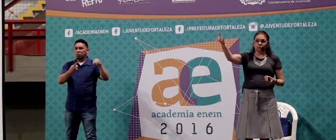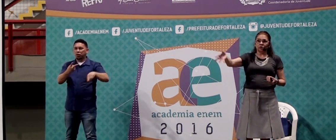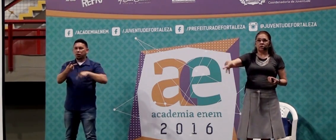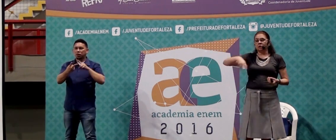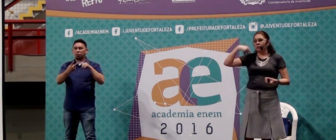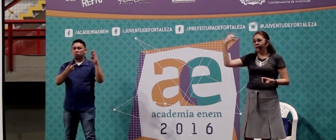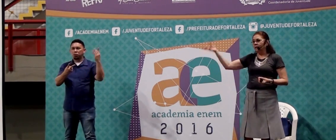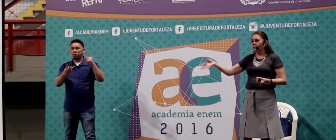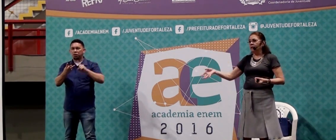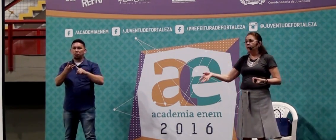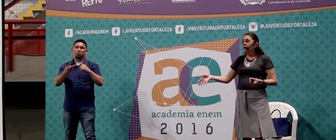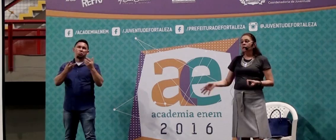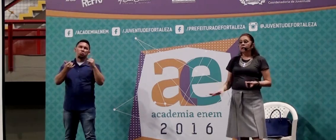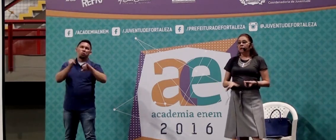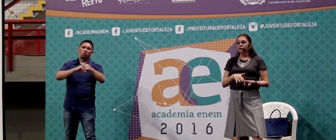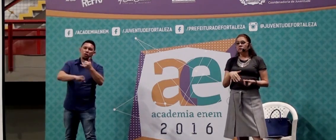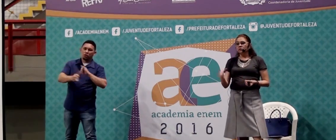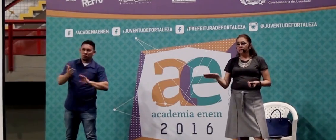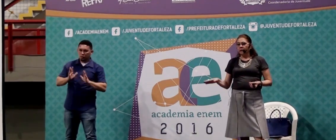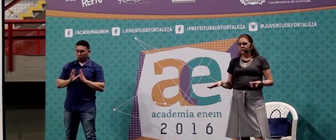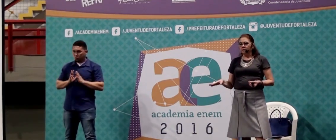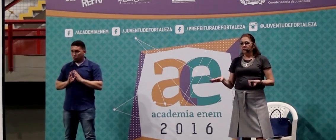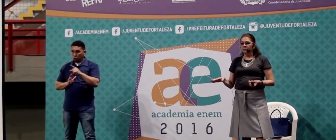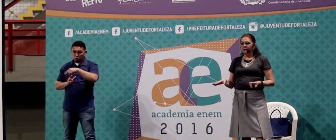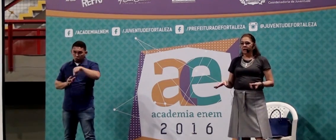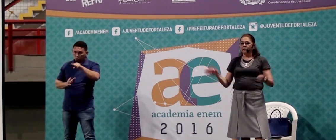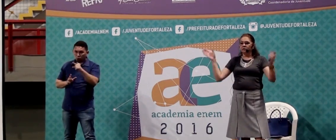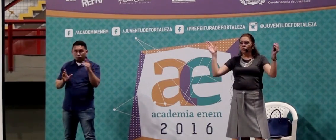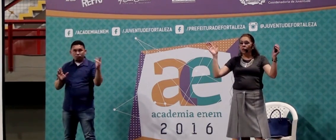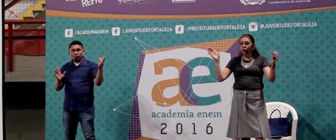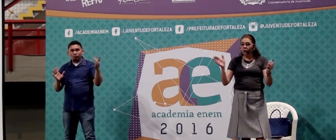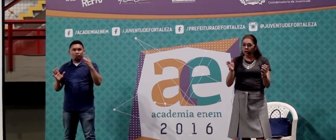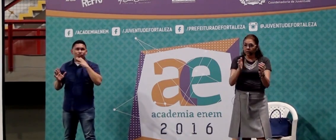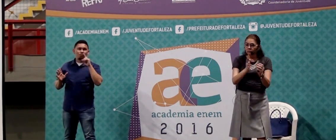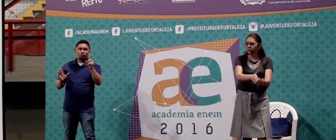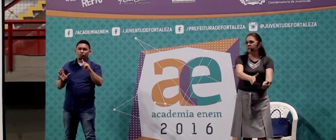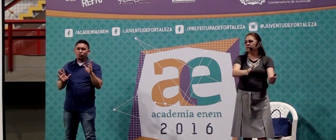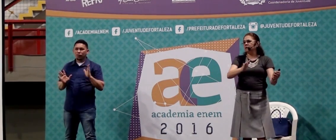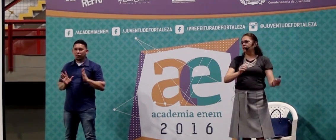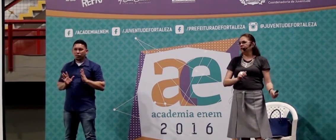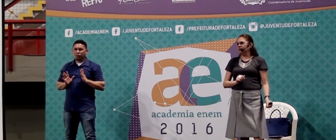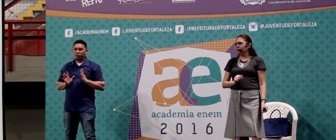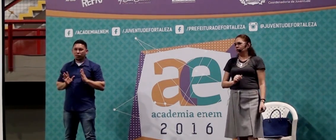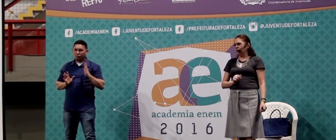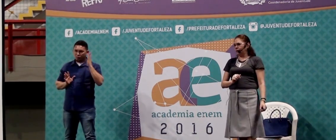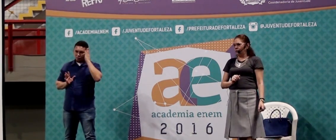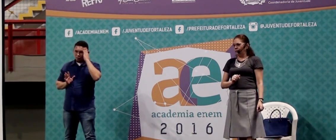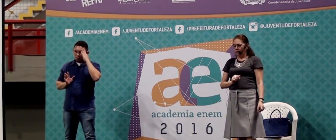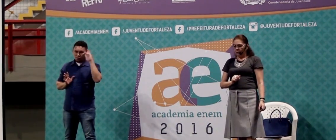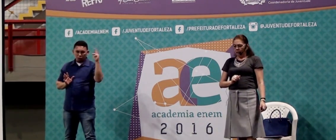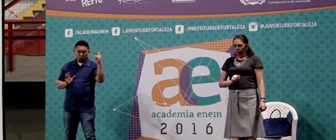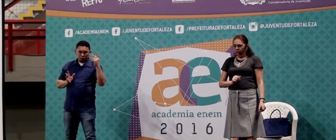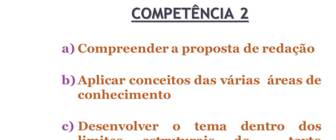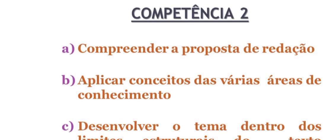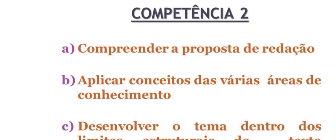com a biologia, com a química. Quem não souber com as outras matérias, corram e citem um fato